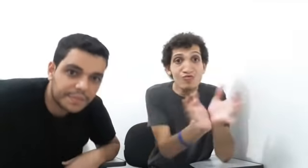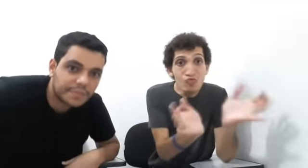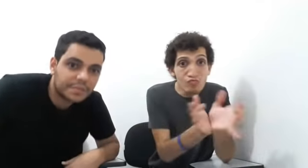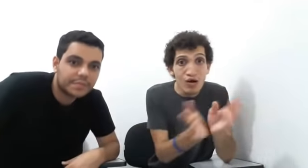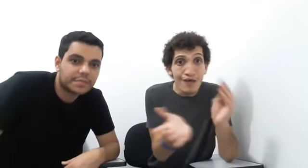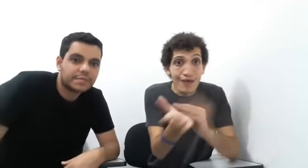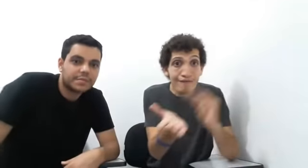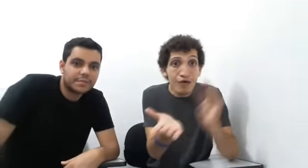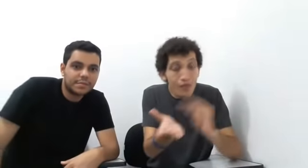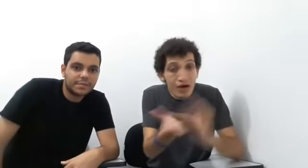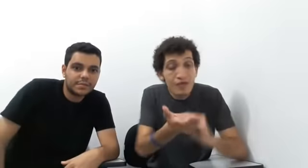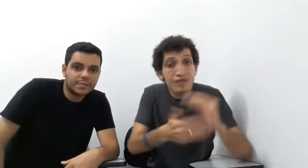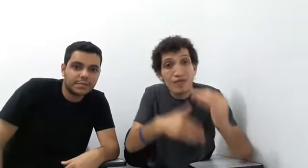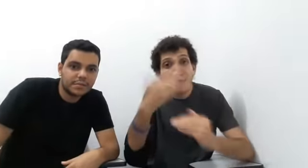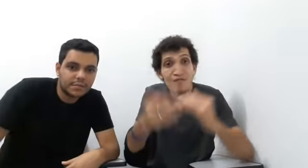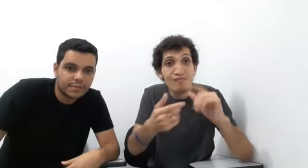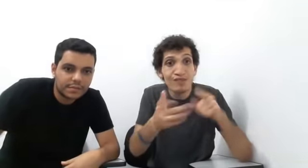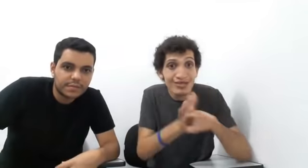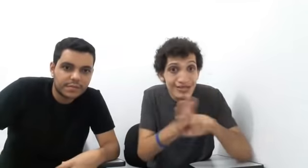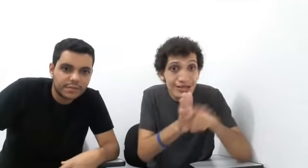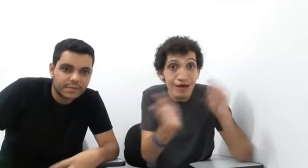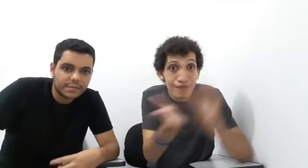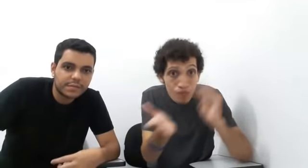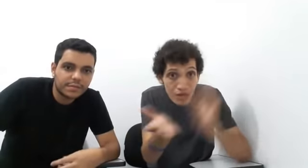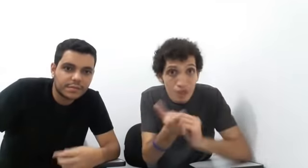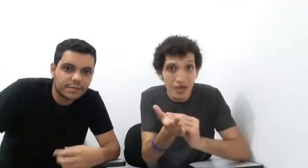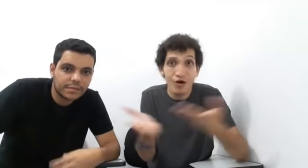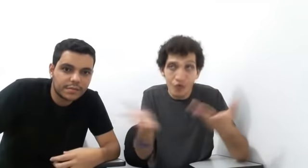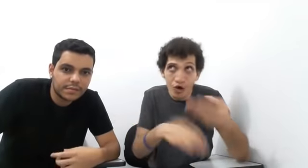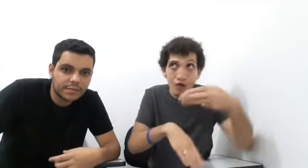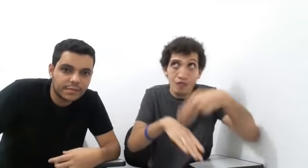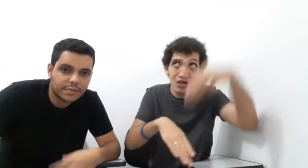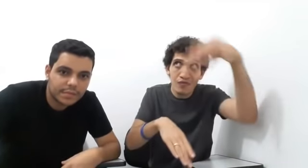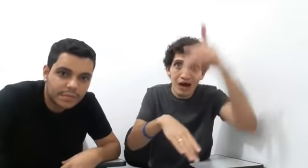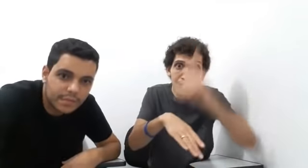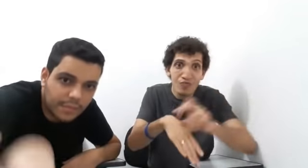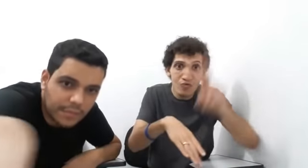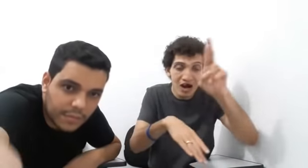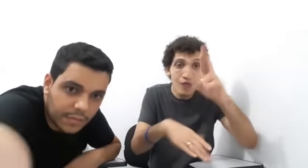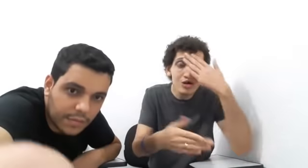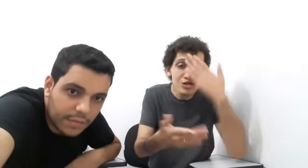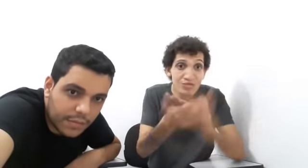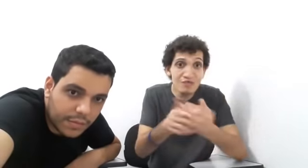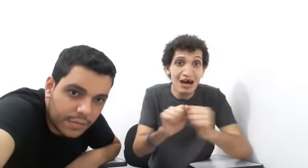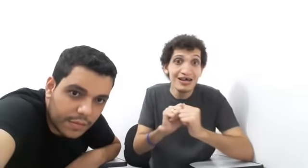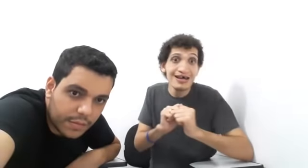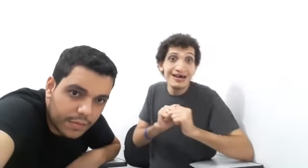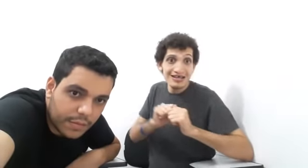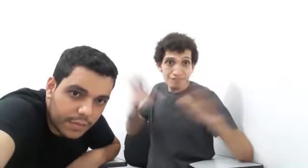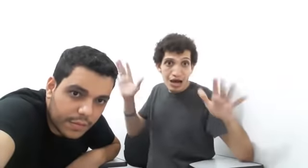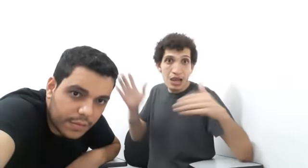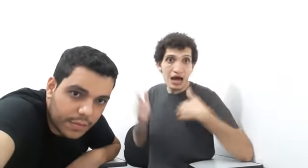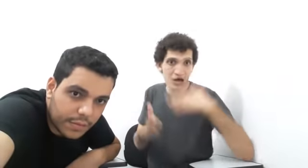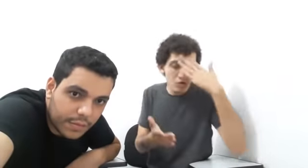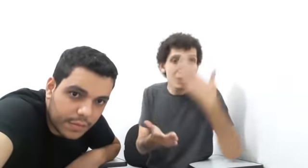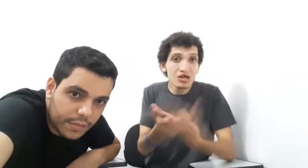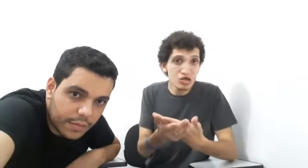grupo. Está faltando em desenvolvimento de pesquisa, está faltando, né, agora para o mestrado, doutorado, eu acredito que vai espalhar, eu acredito